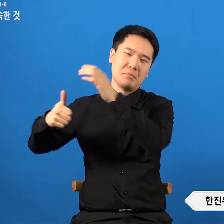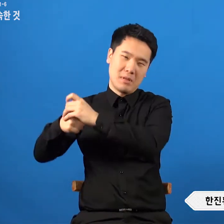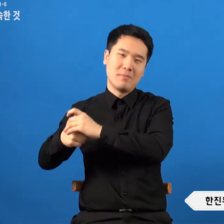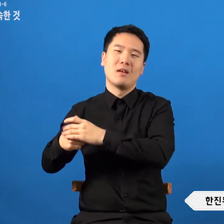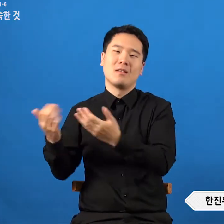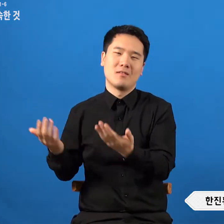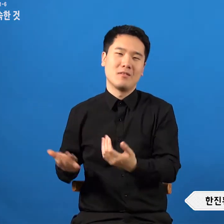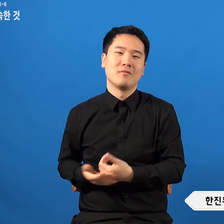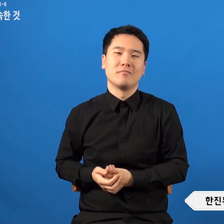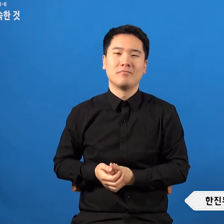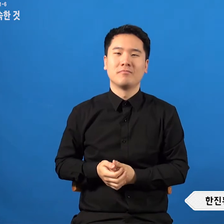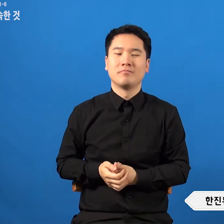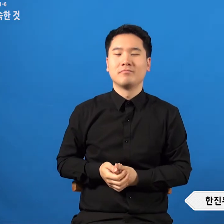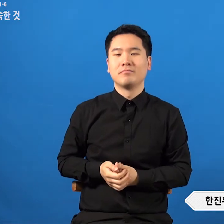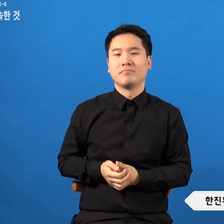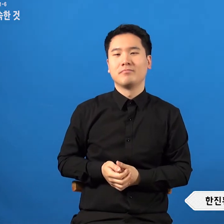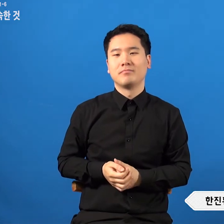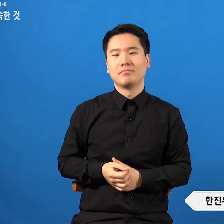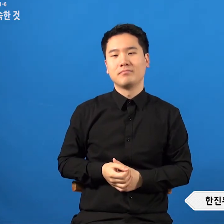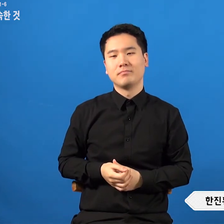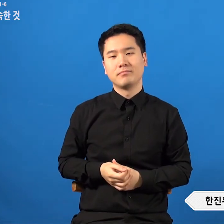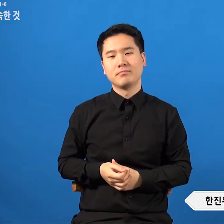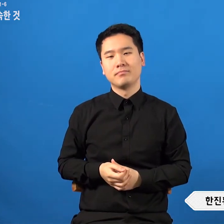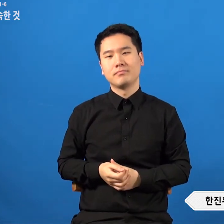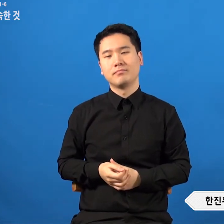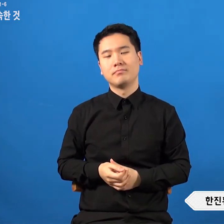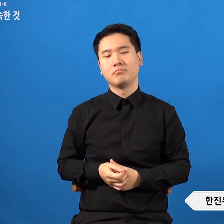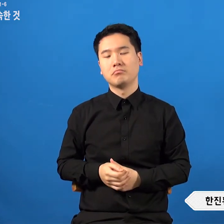하신 것이지요. 미쇼데이가 맞지요?